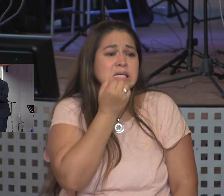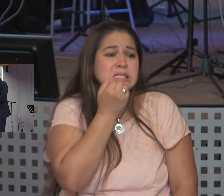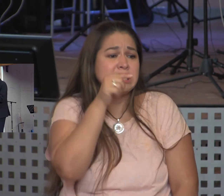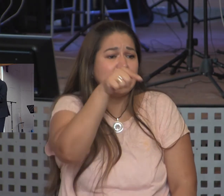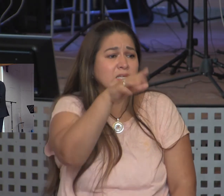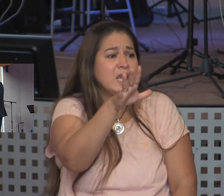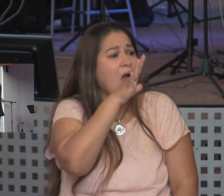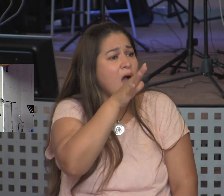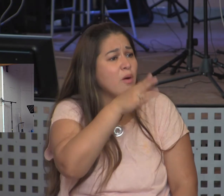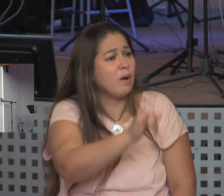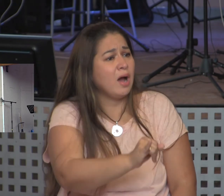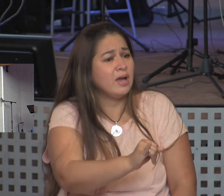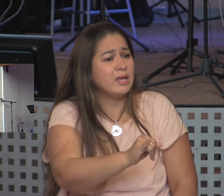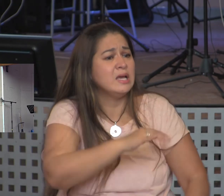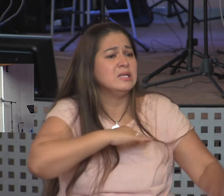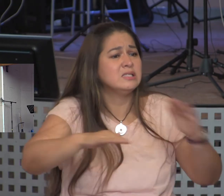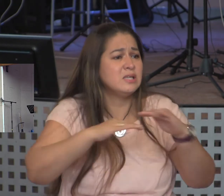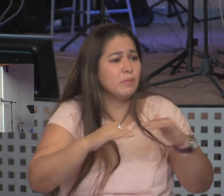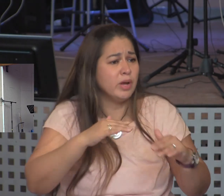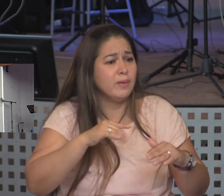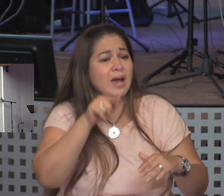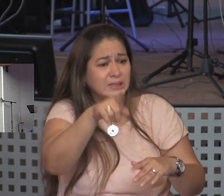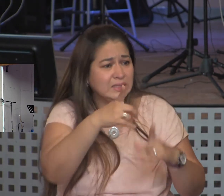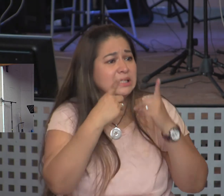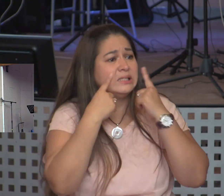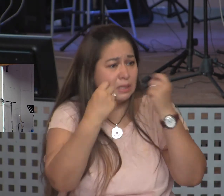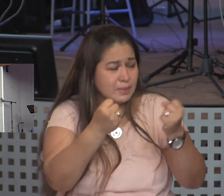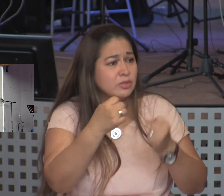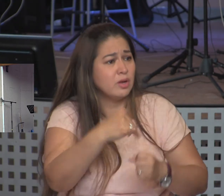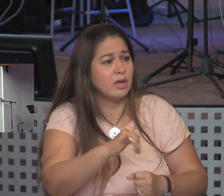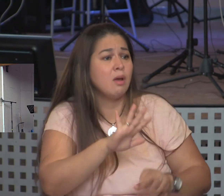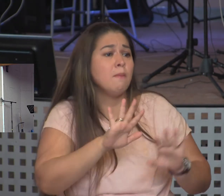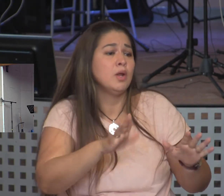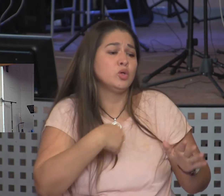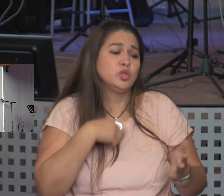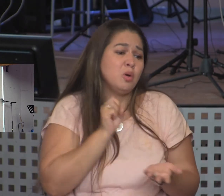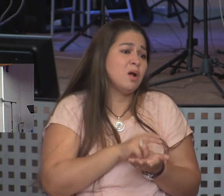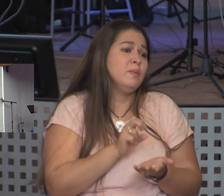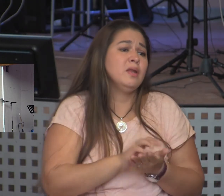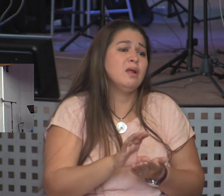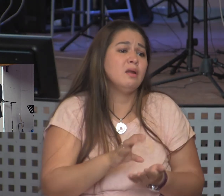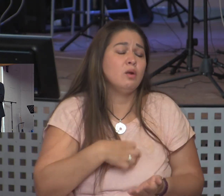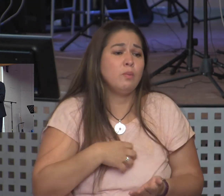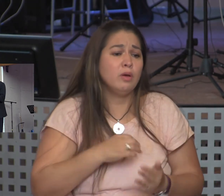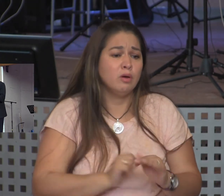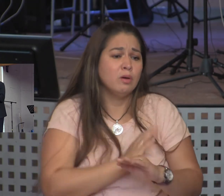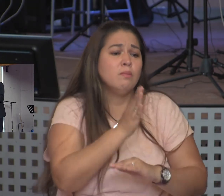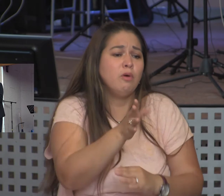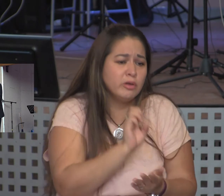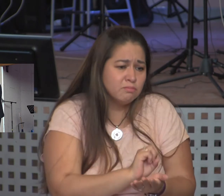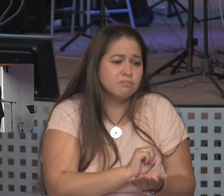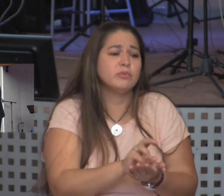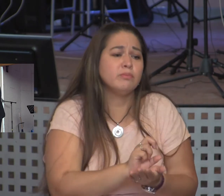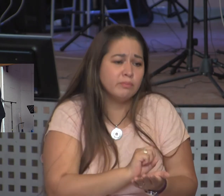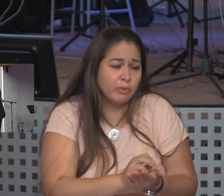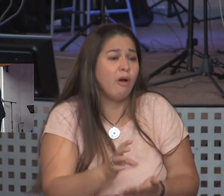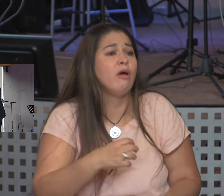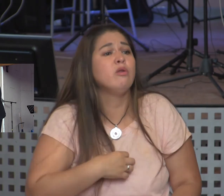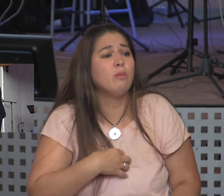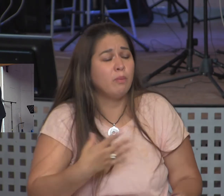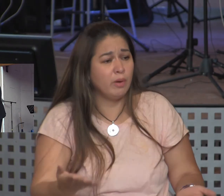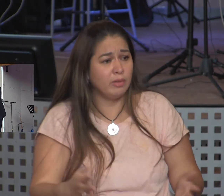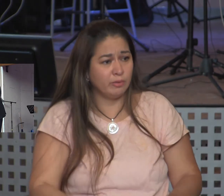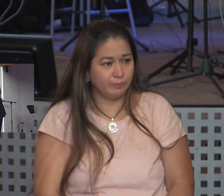ángel remueve y me tengo que volver otra vez aquí. Pues llega y le dice, tal que así: